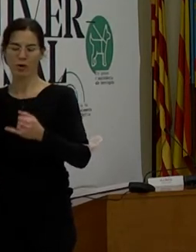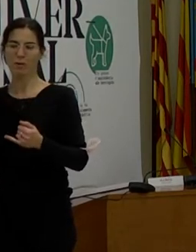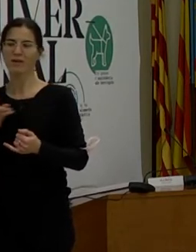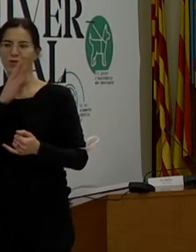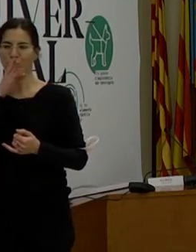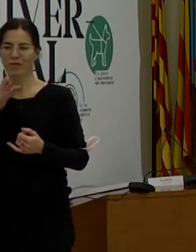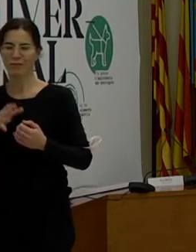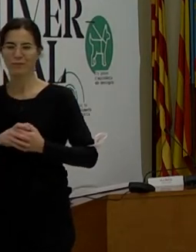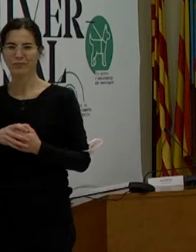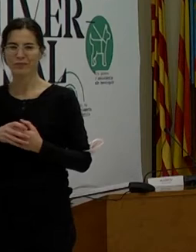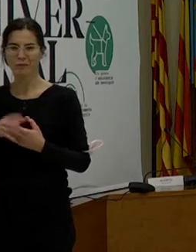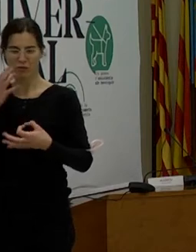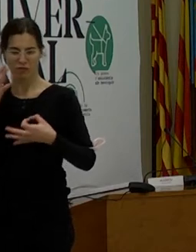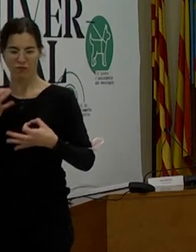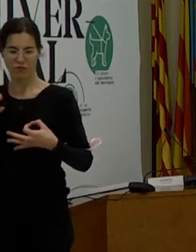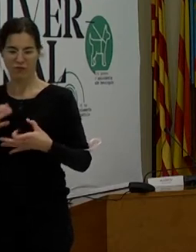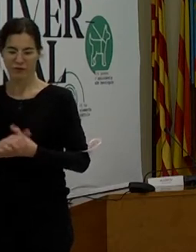problemàtiques.